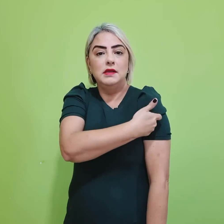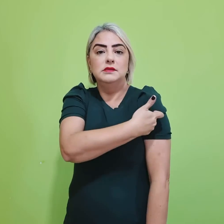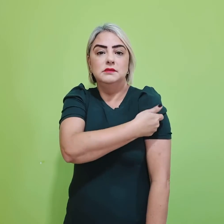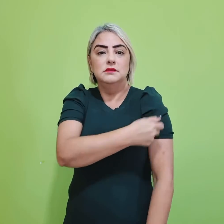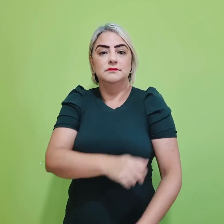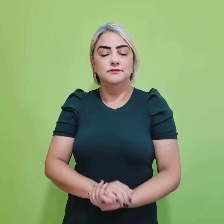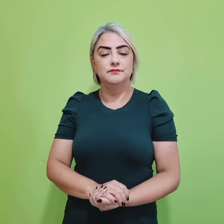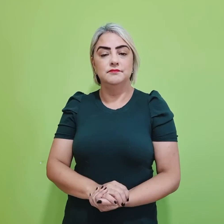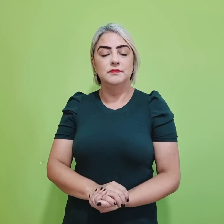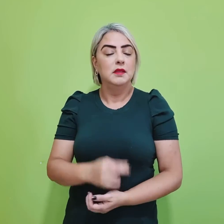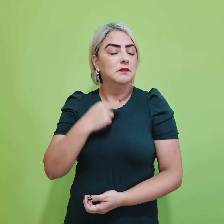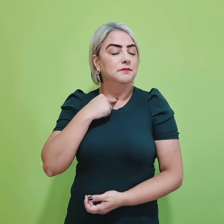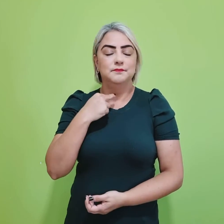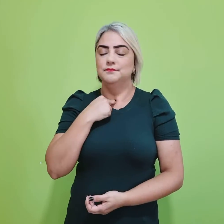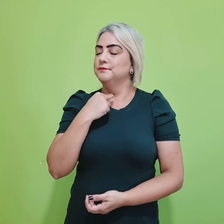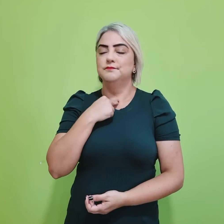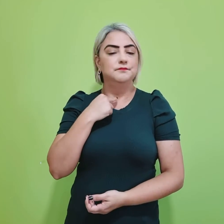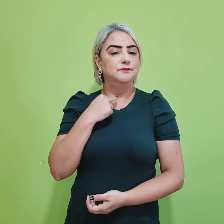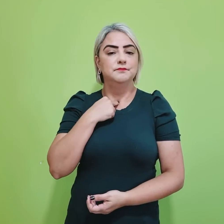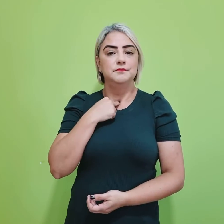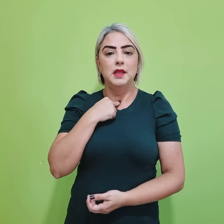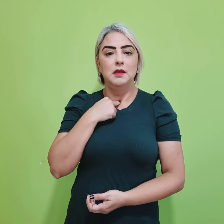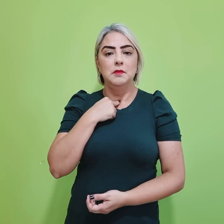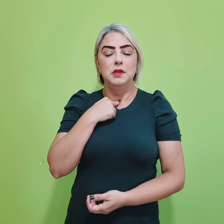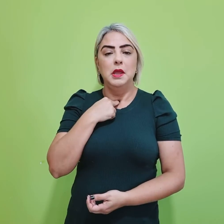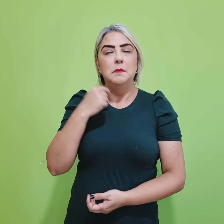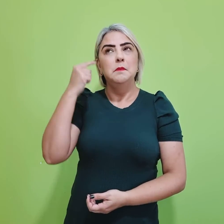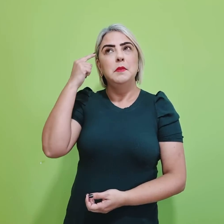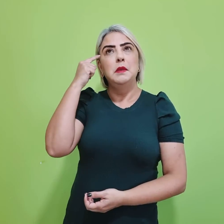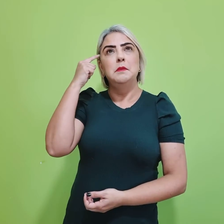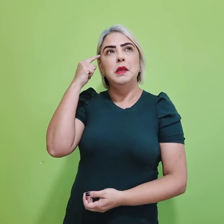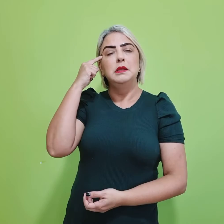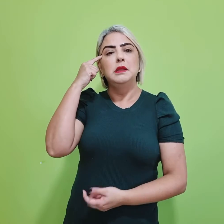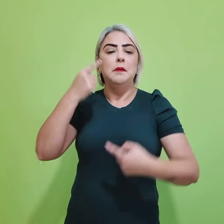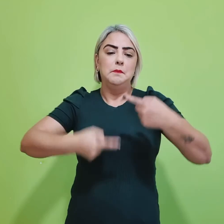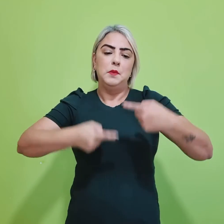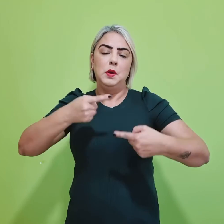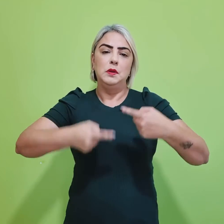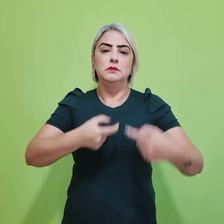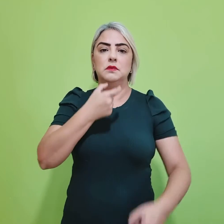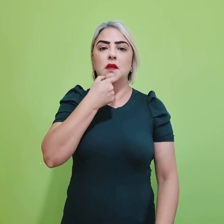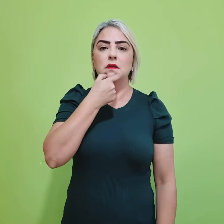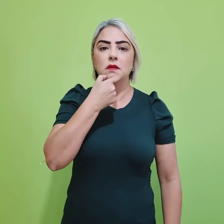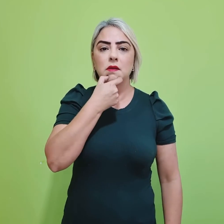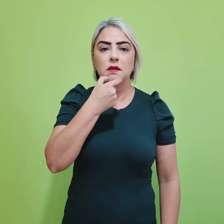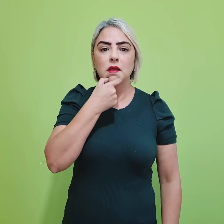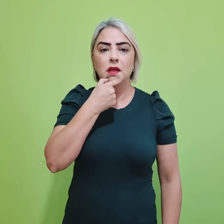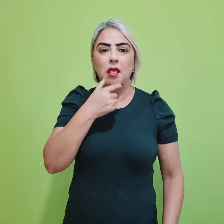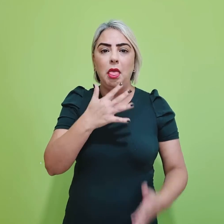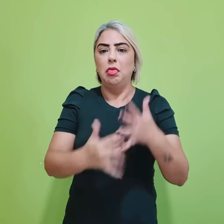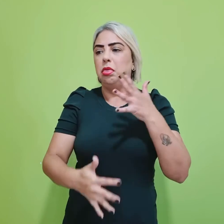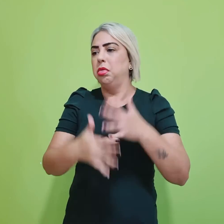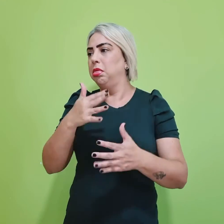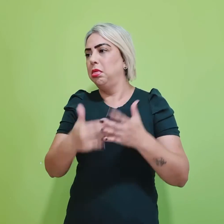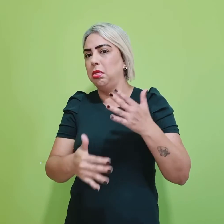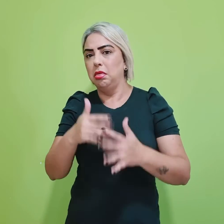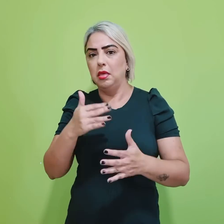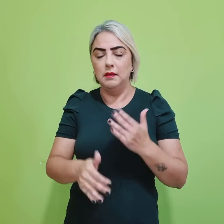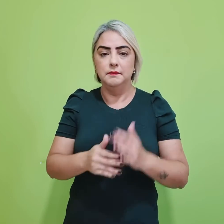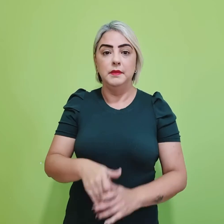vacina. Não podemos deixar de pensar que é a política neoliberal atrapalhando,